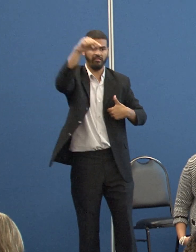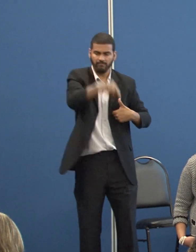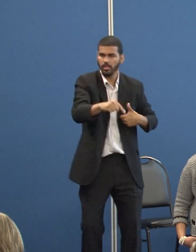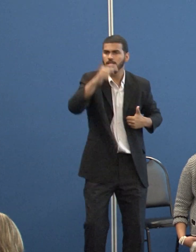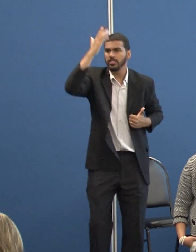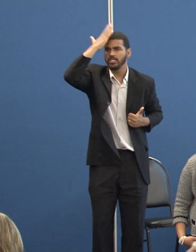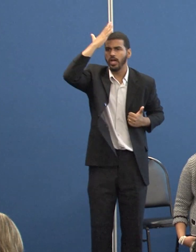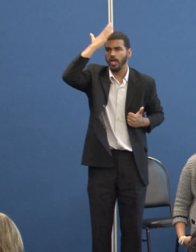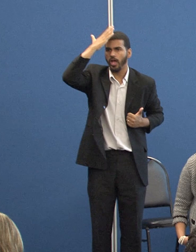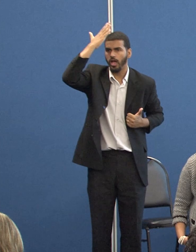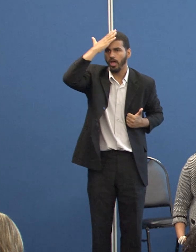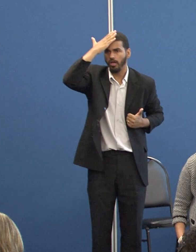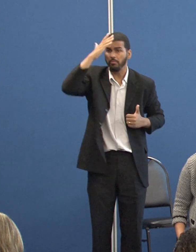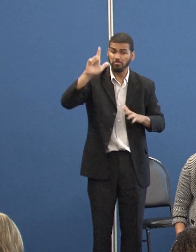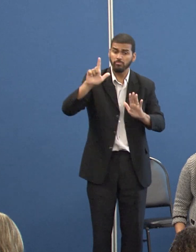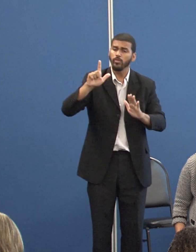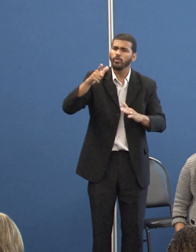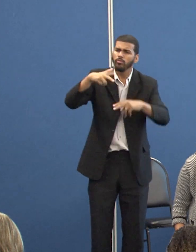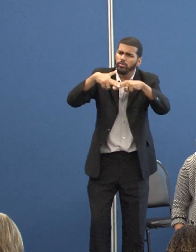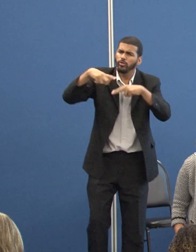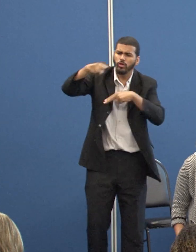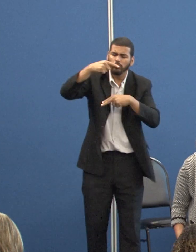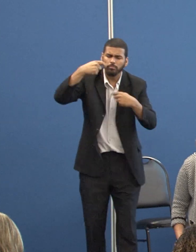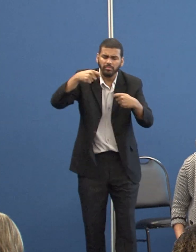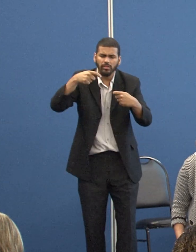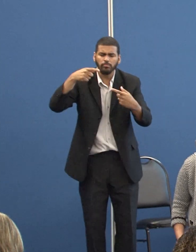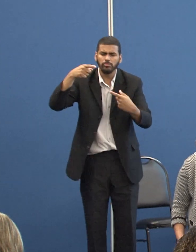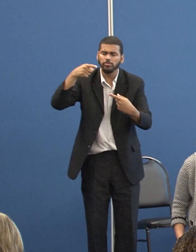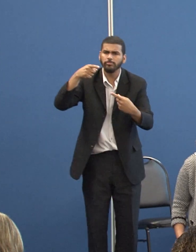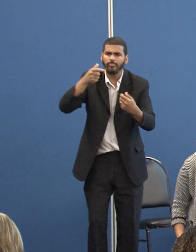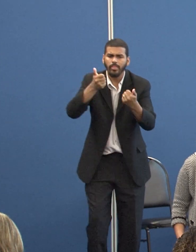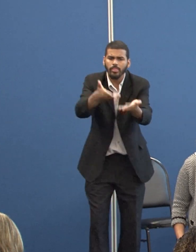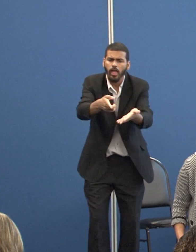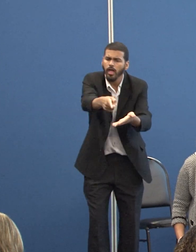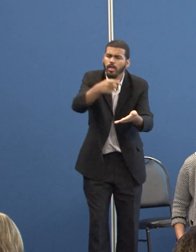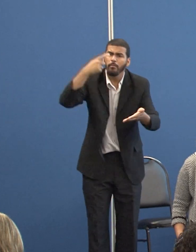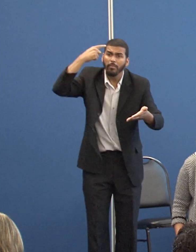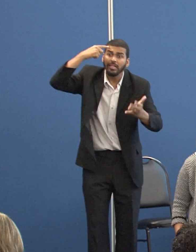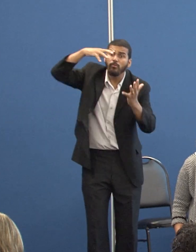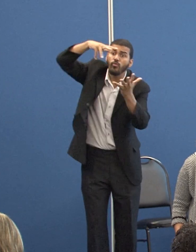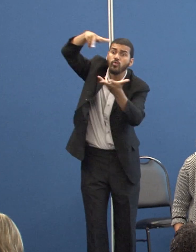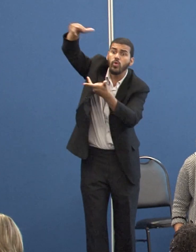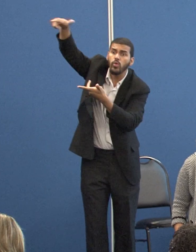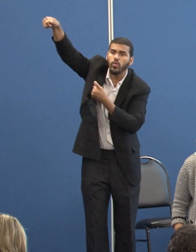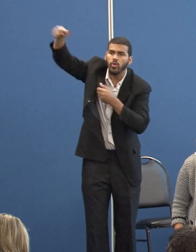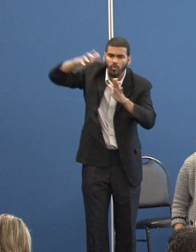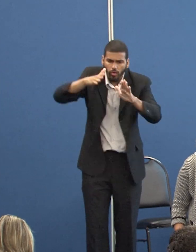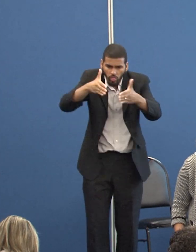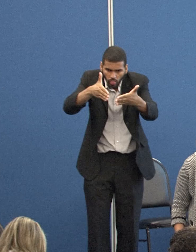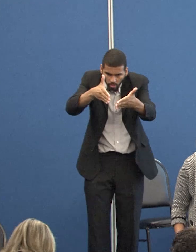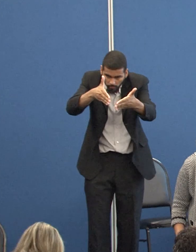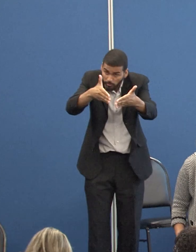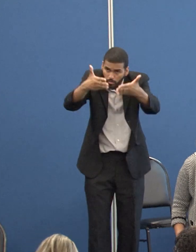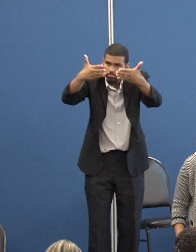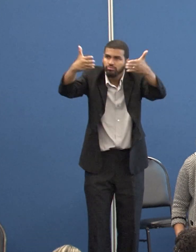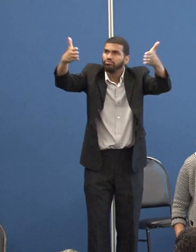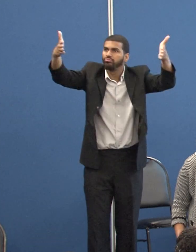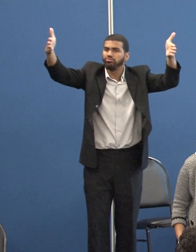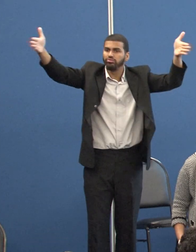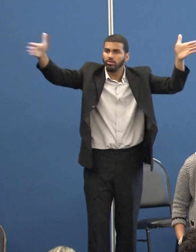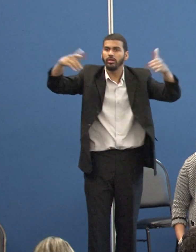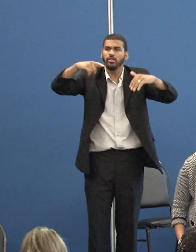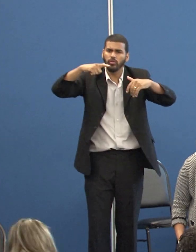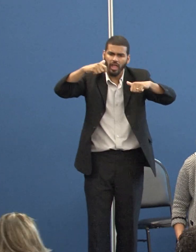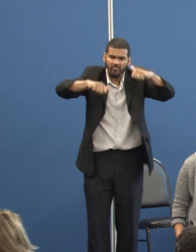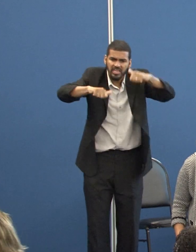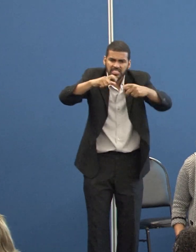Então, para isso, a gente precisa fazer com que esse aluno pense num contexto geral de mundo. É a partir da avaliação, é a partir das práticas do dia a